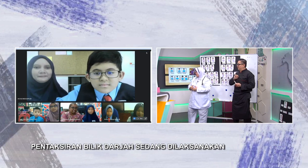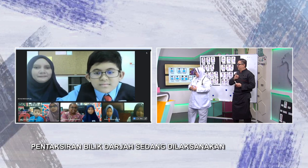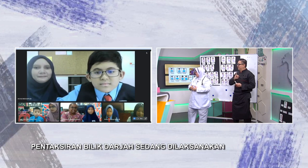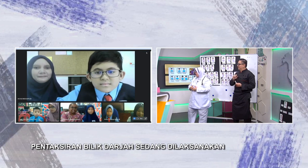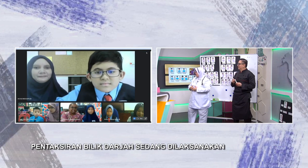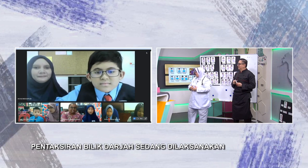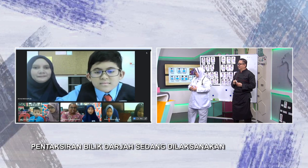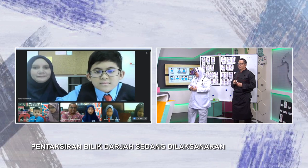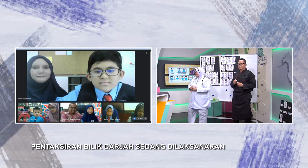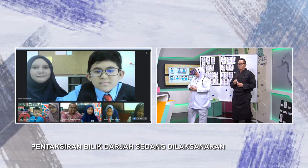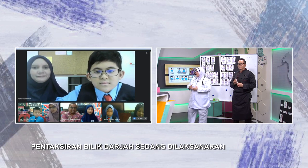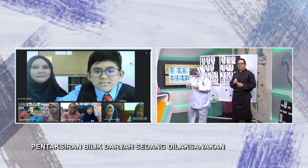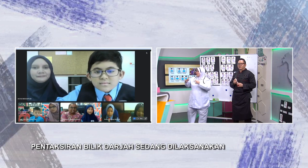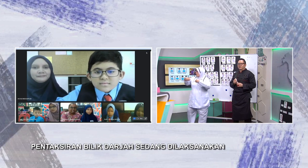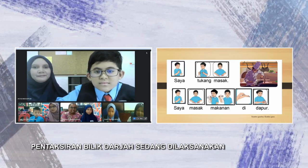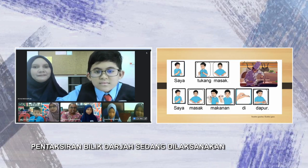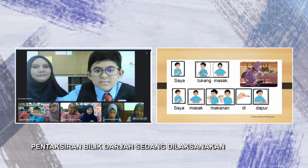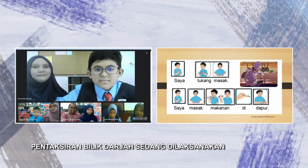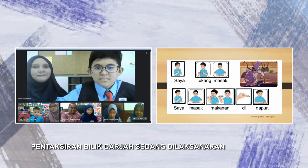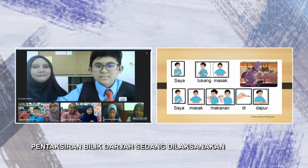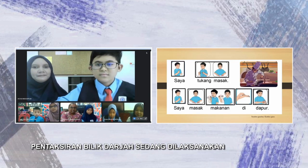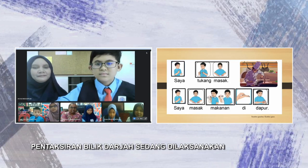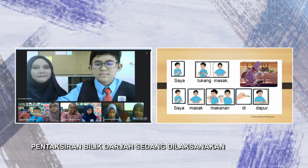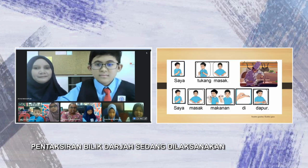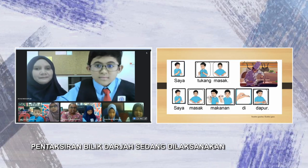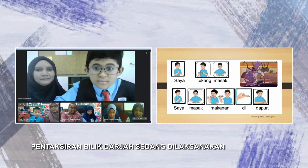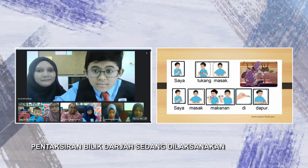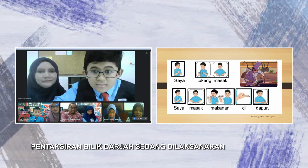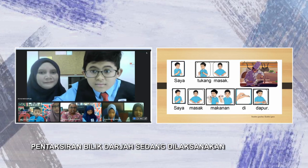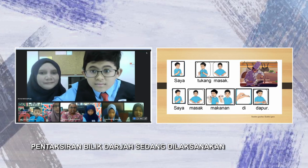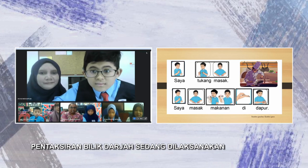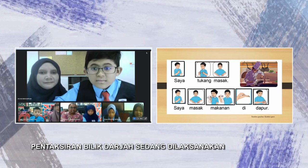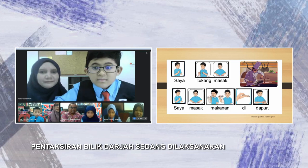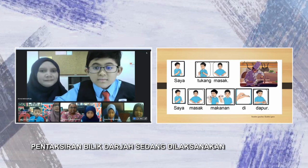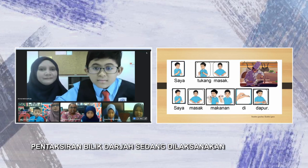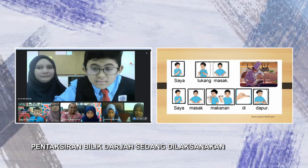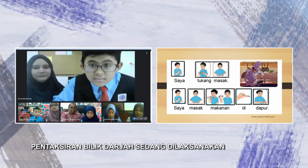Saya. Okey. Cuba, Ruwen. Baca.